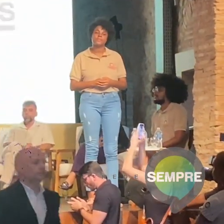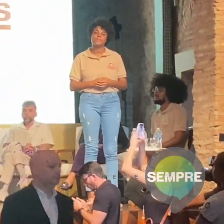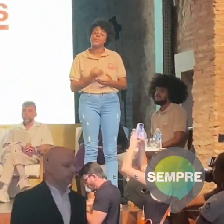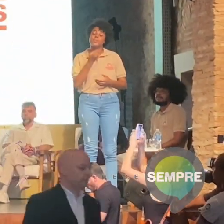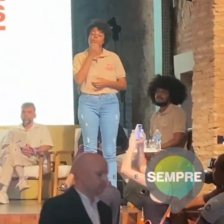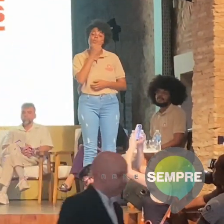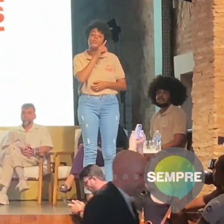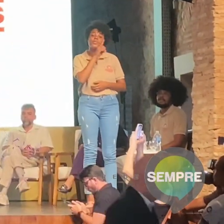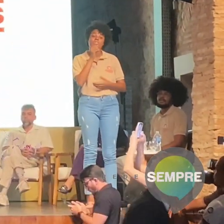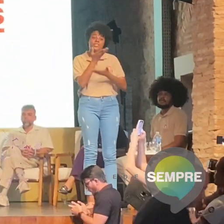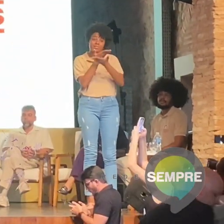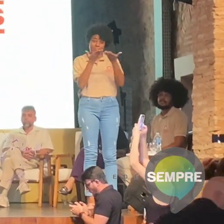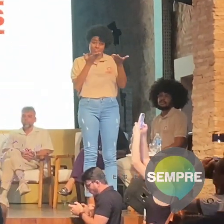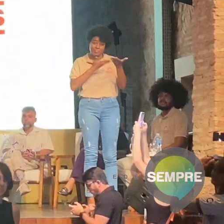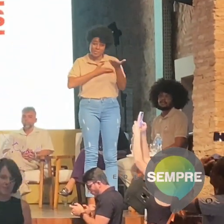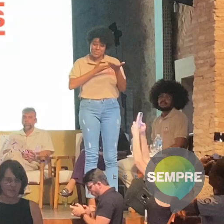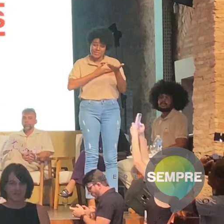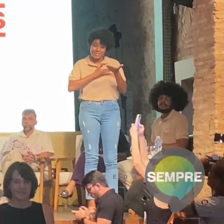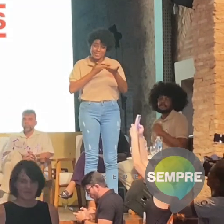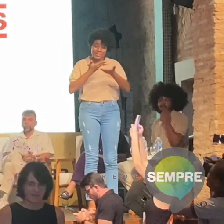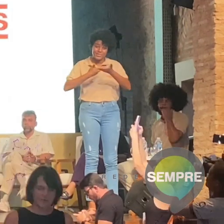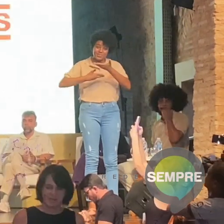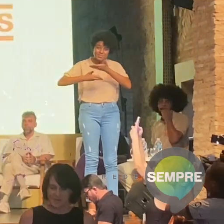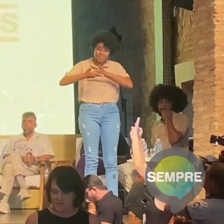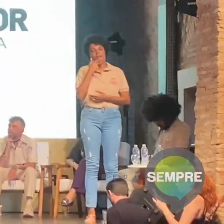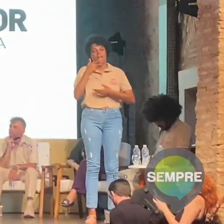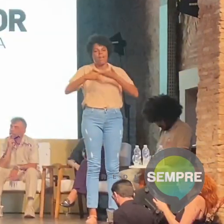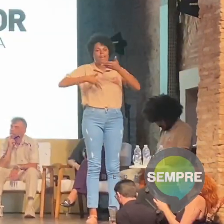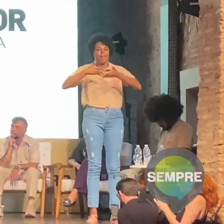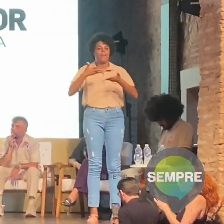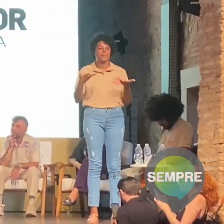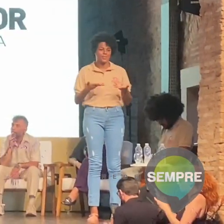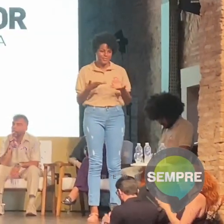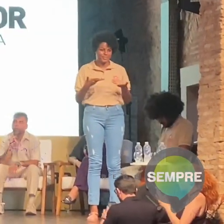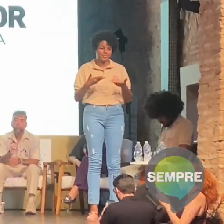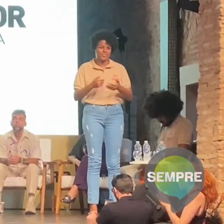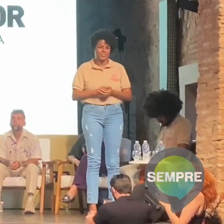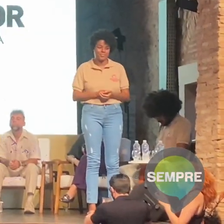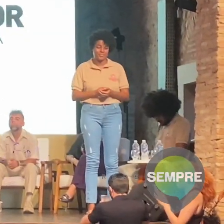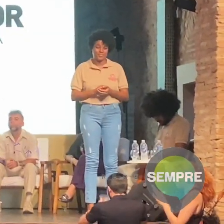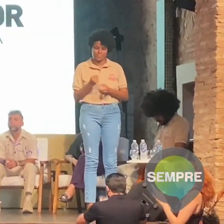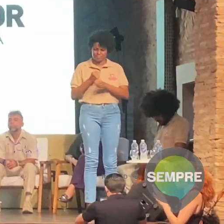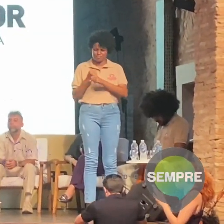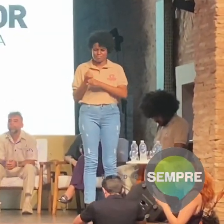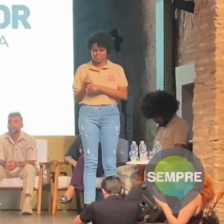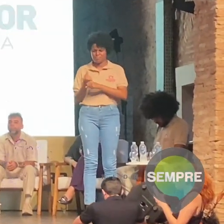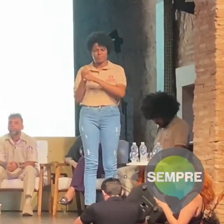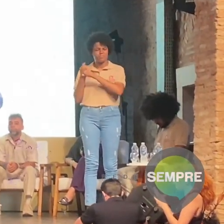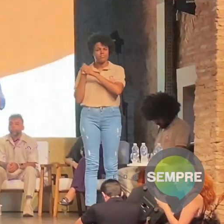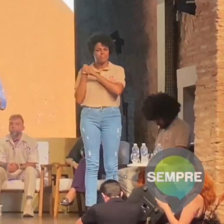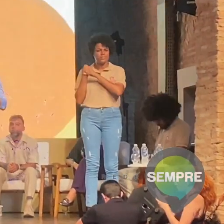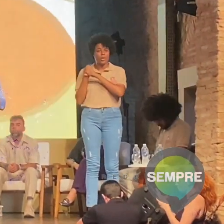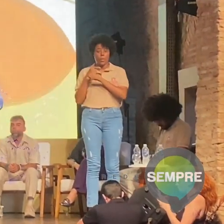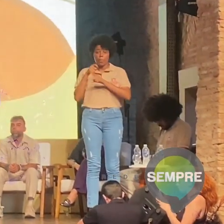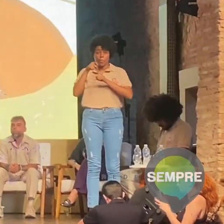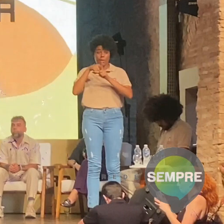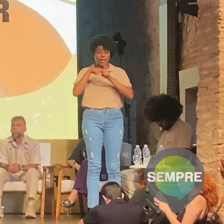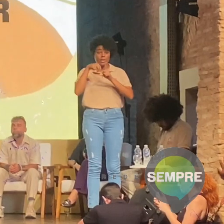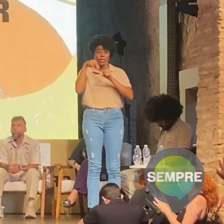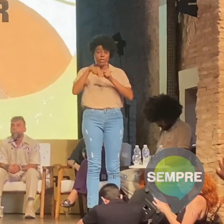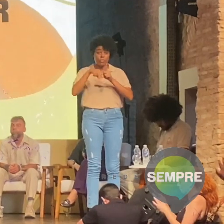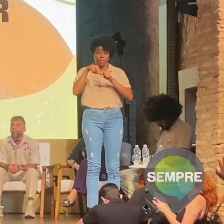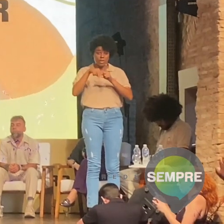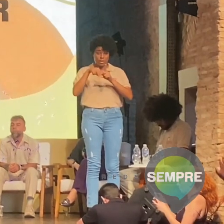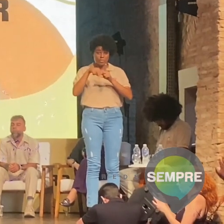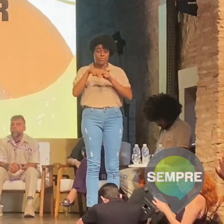Bom dia, minhas amigas e meus amigos. Em outros anos, o mês de novembro,